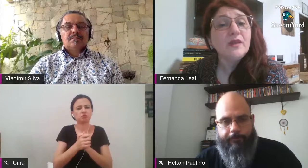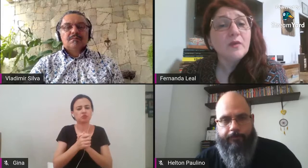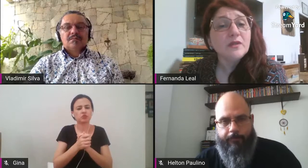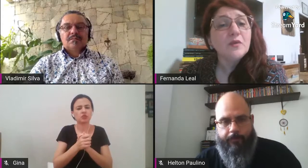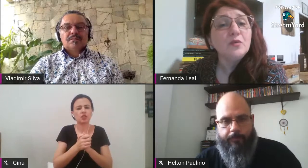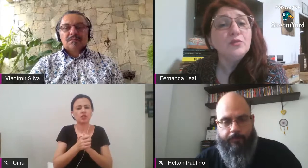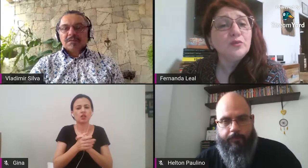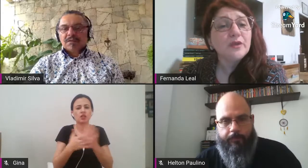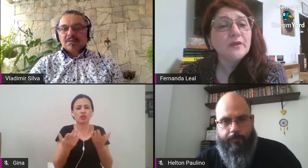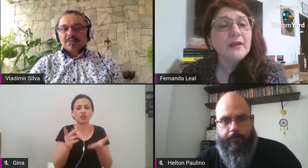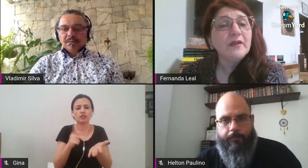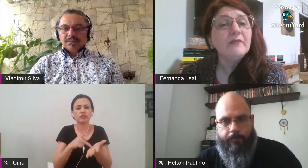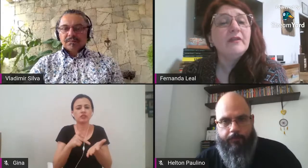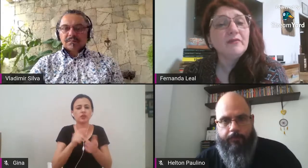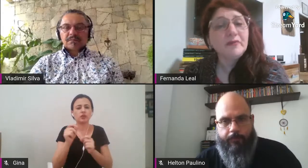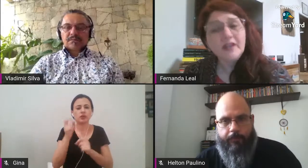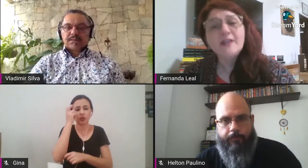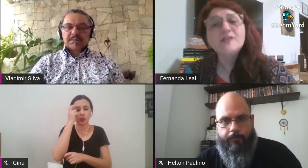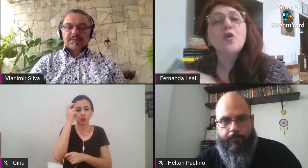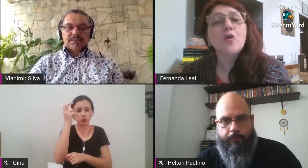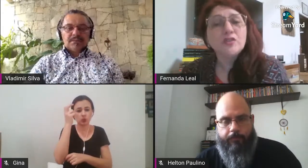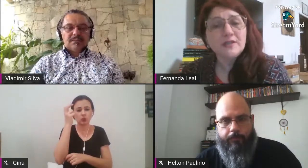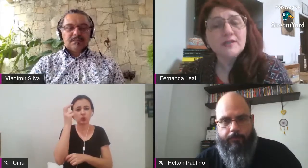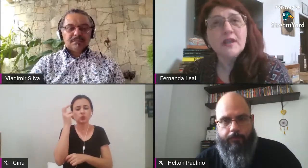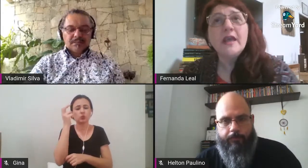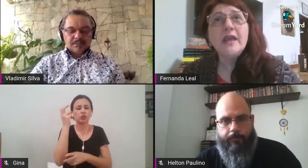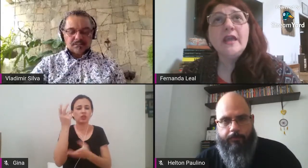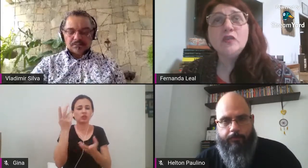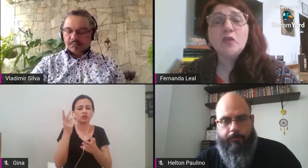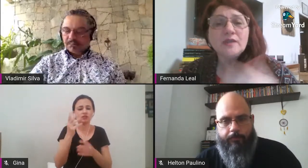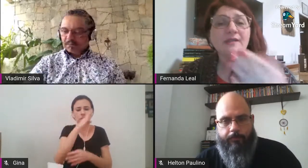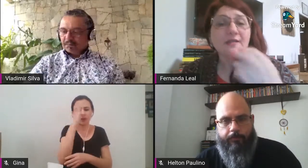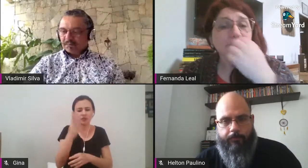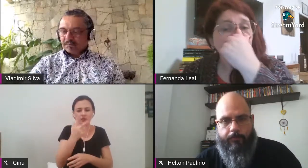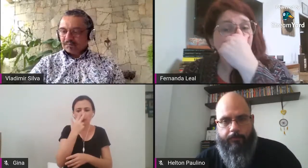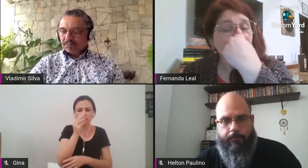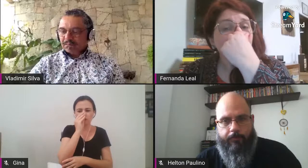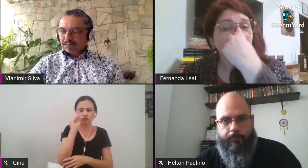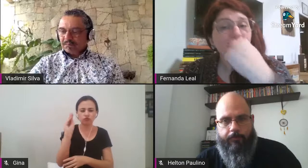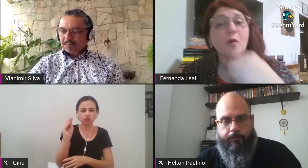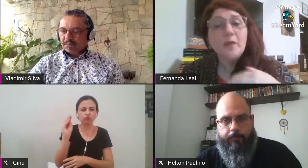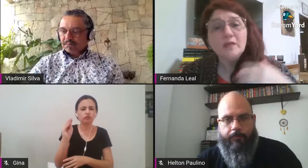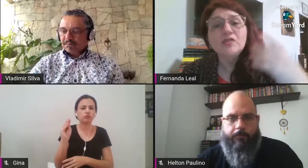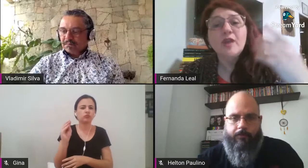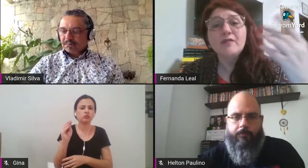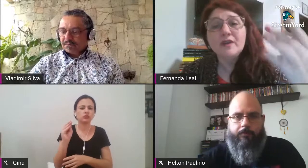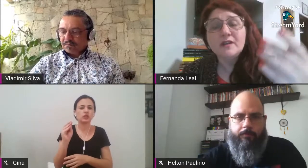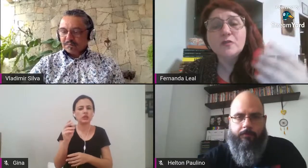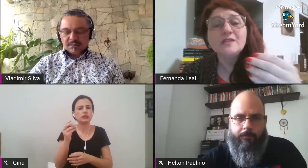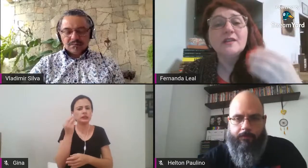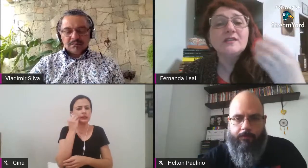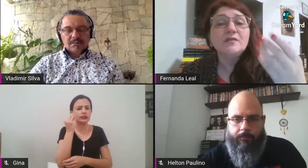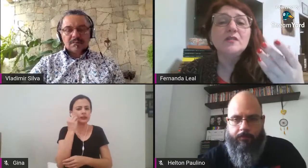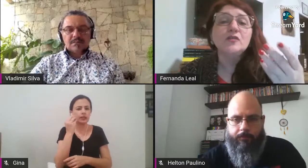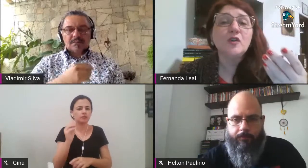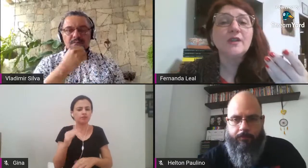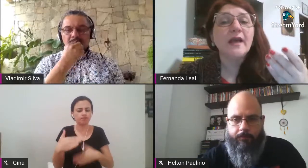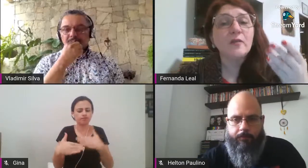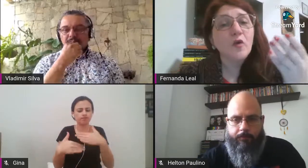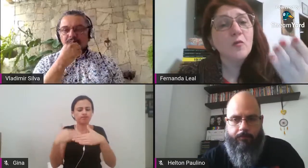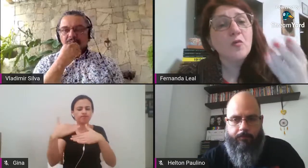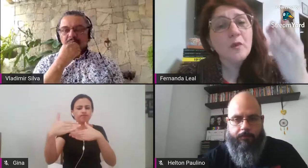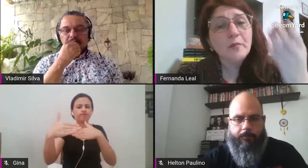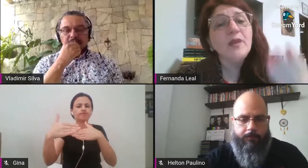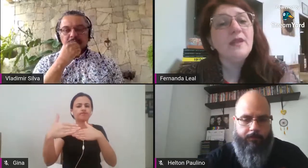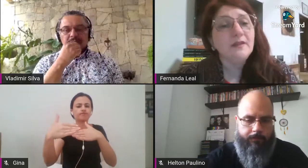né? Então, realmente, essa é uma dívida histórica que o Brasil tem com a sua cultura. Ele vira as costas, e todas as tentativas, a